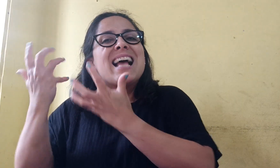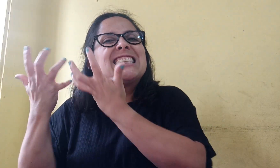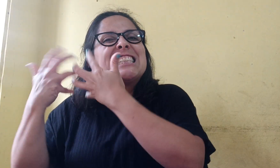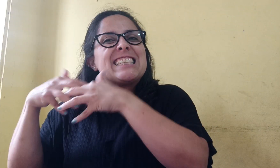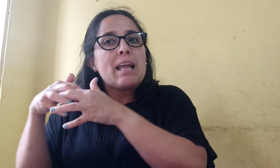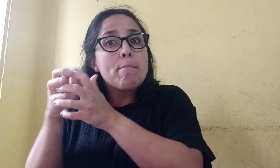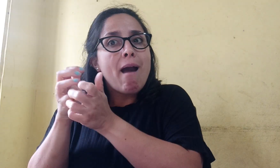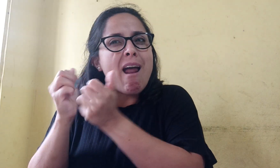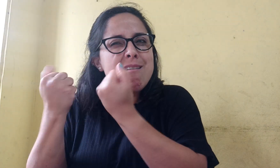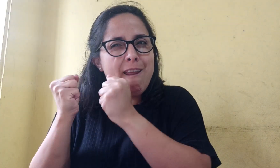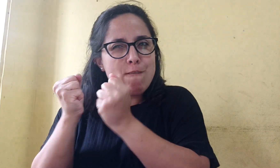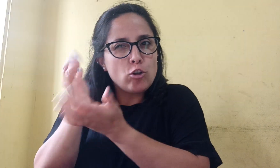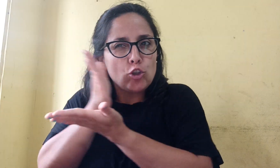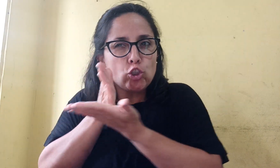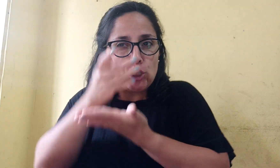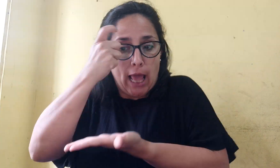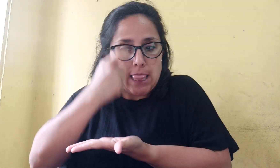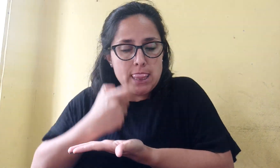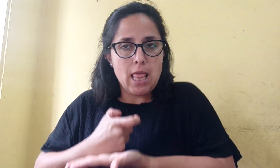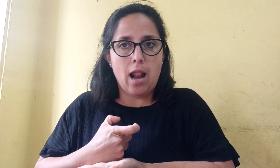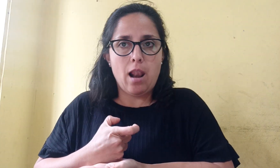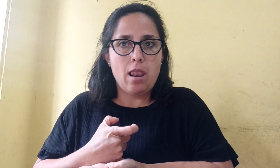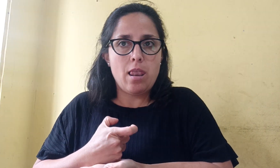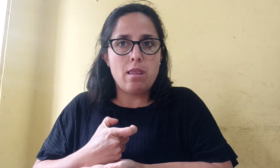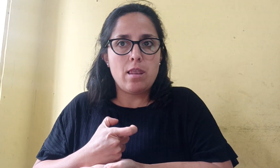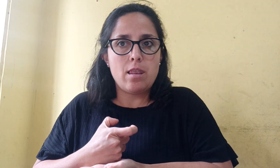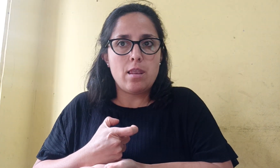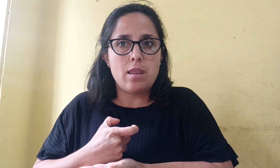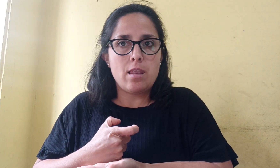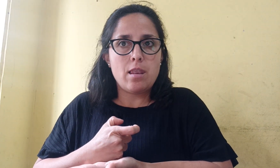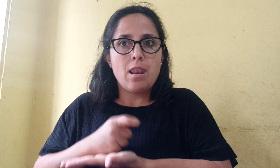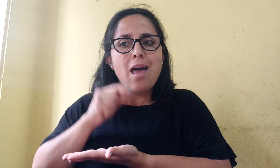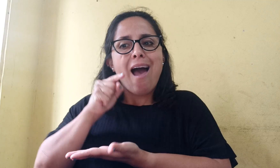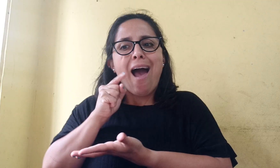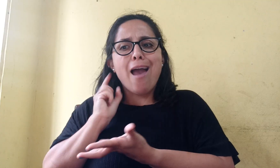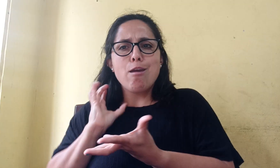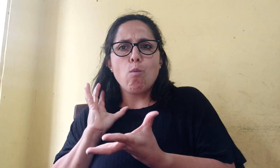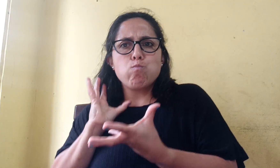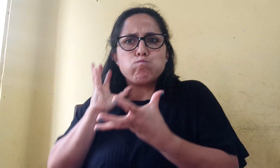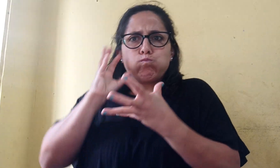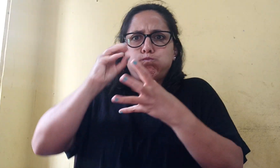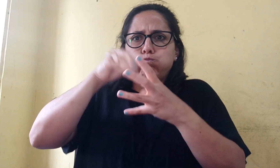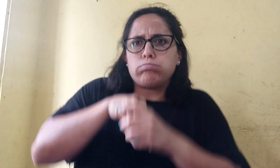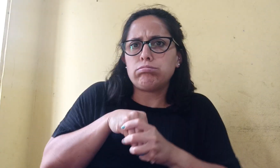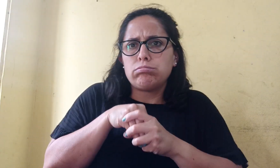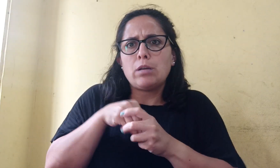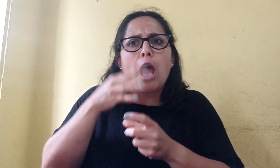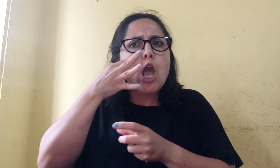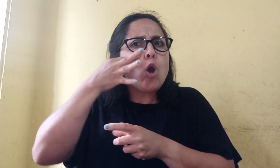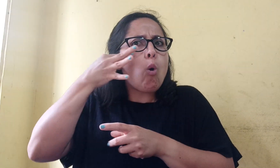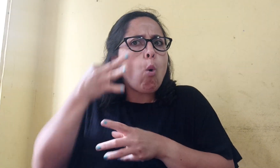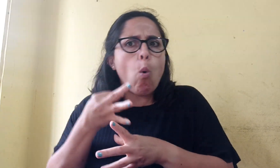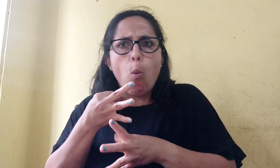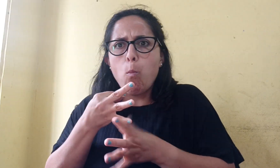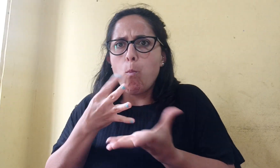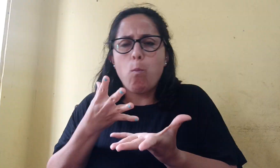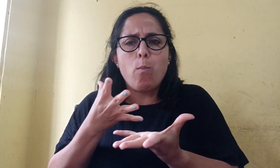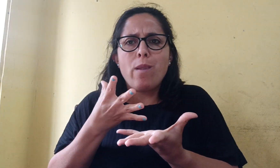que va a ser el lugar donde se van a integrar, se va a cumplir toda esa función integradora que dijimos que tenía el